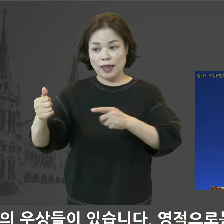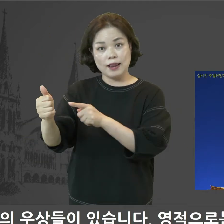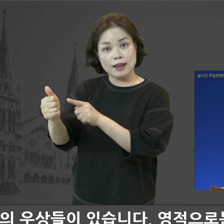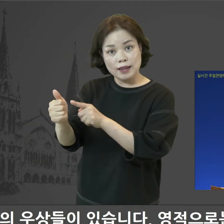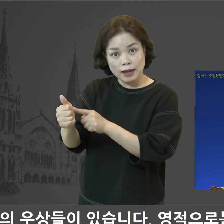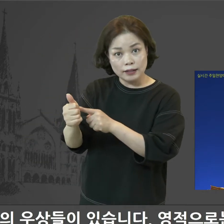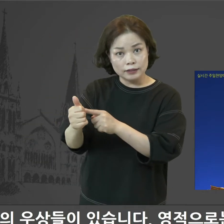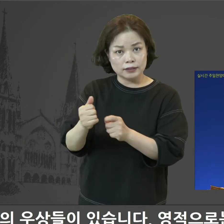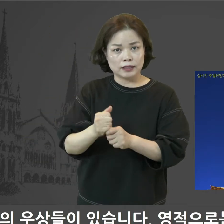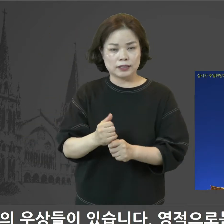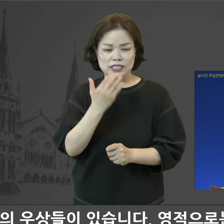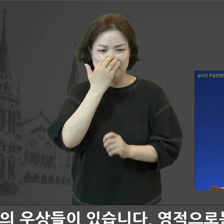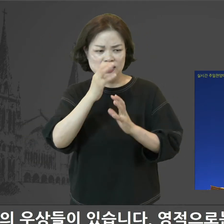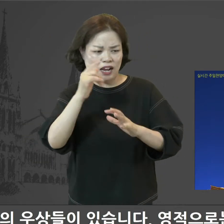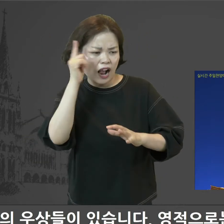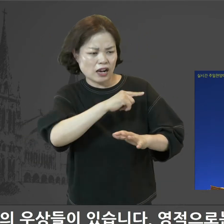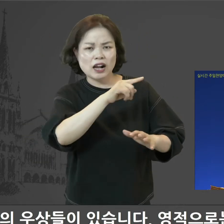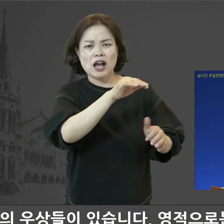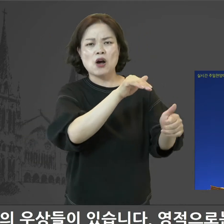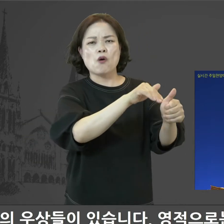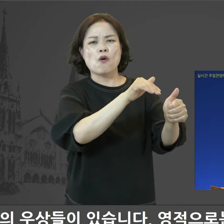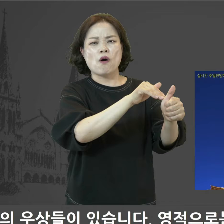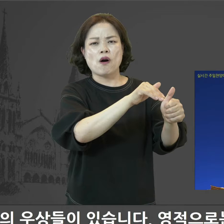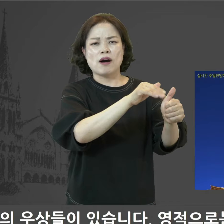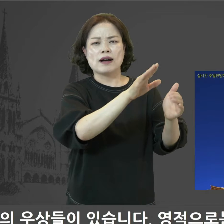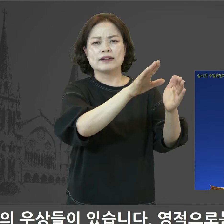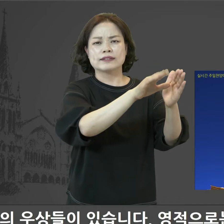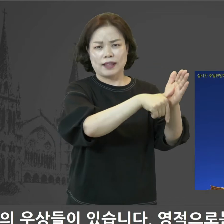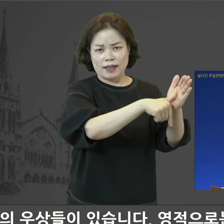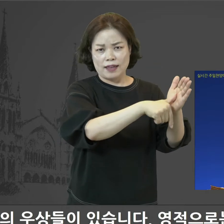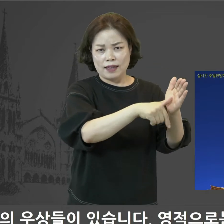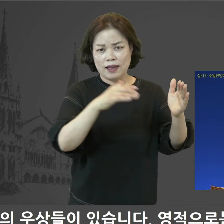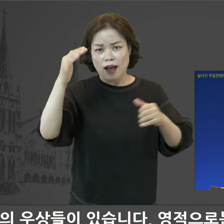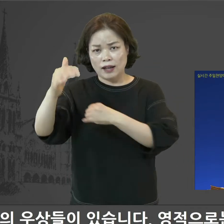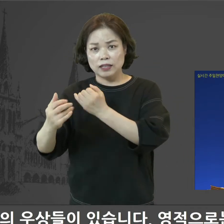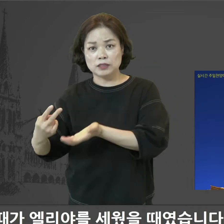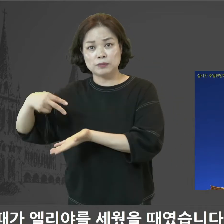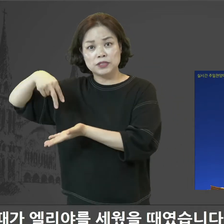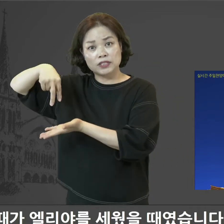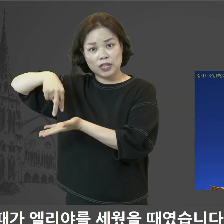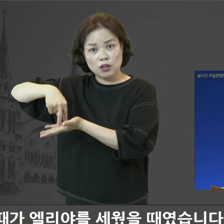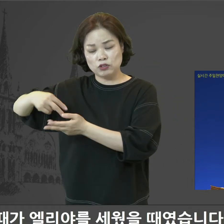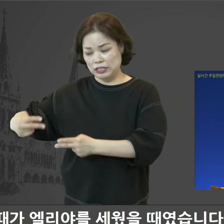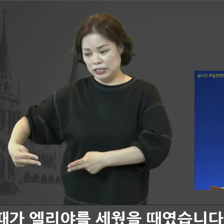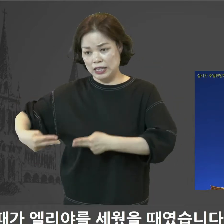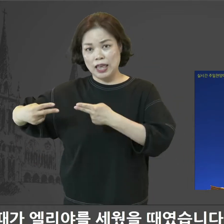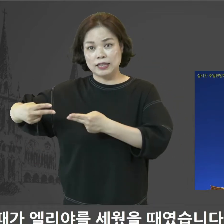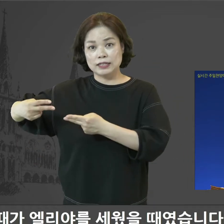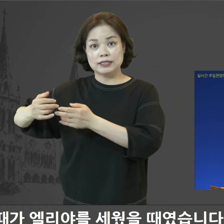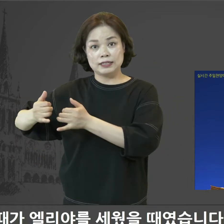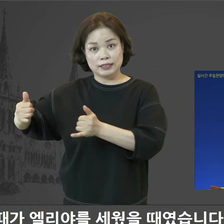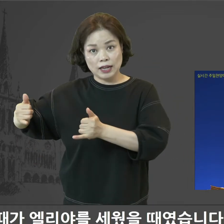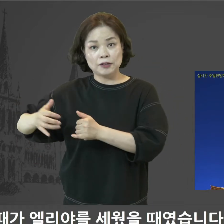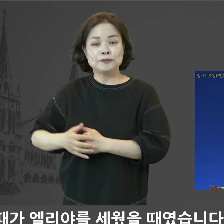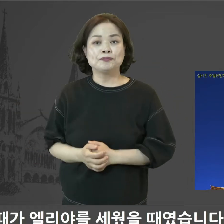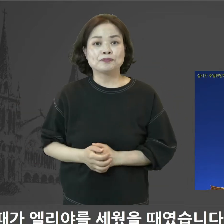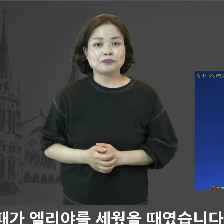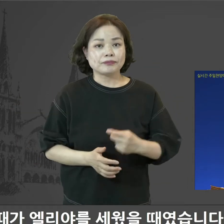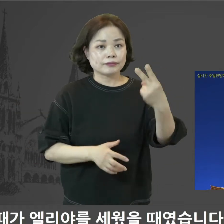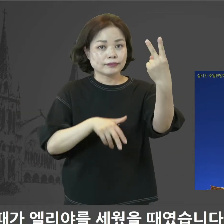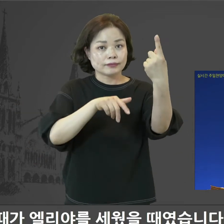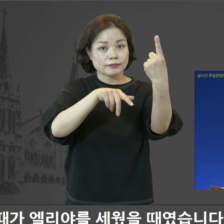바로 이스라엘의 가장 악한 왕 아합 왕 때에 하나님이 세우신 자였다라는 것이죠. 1절에